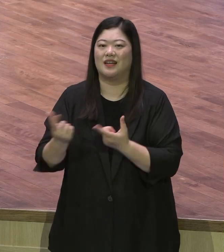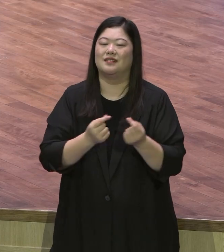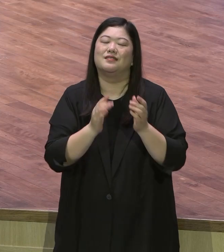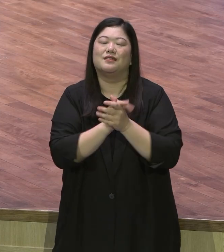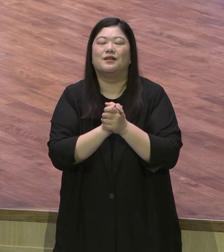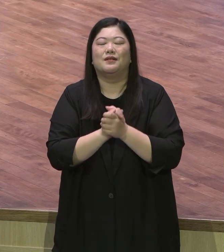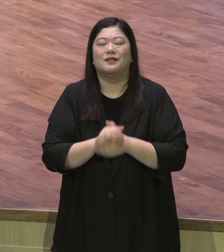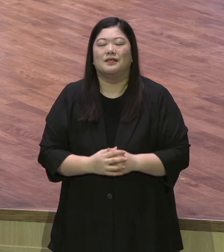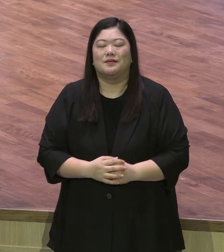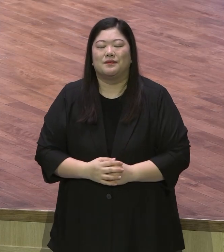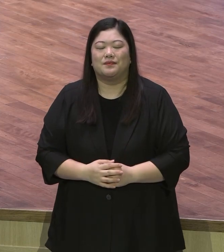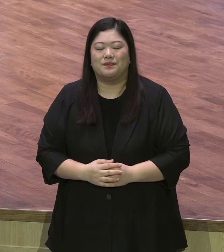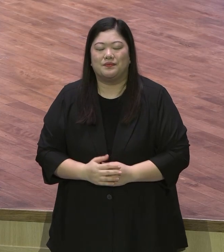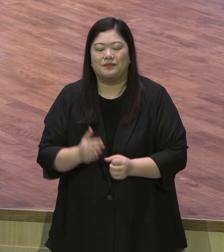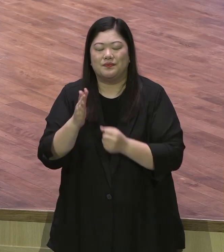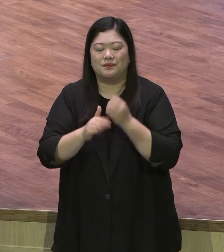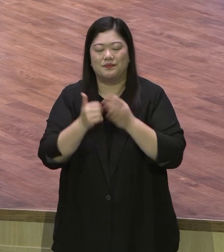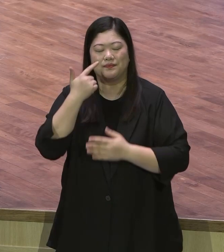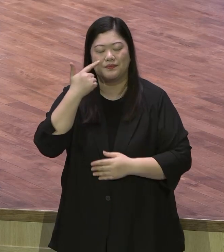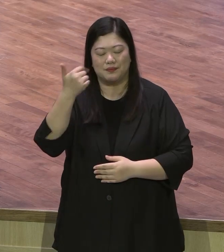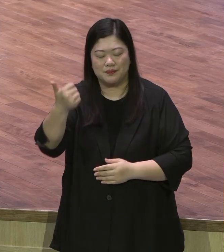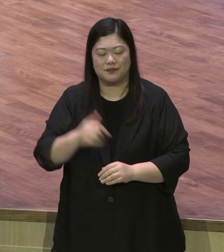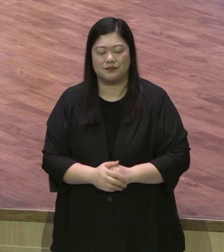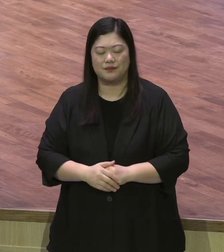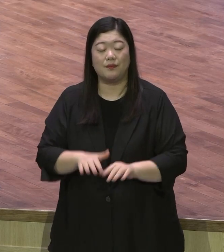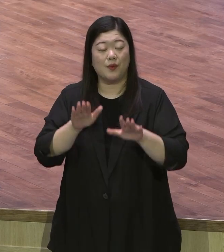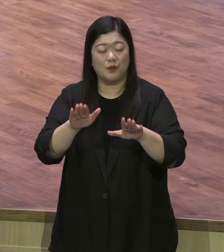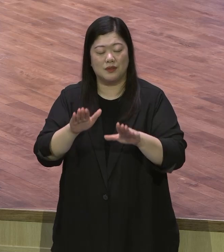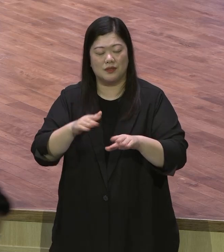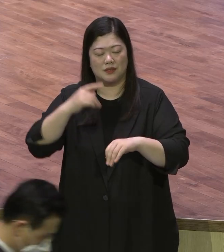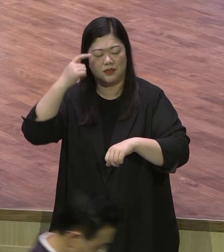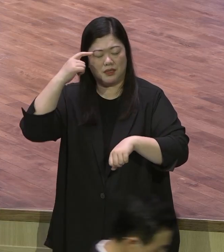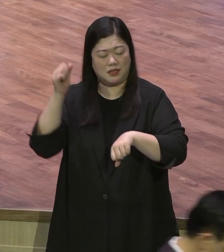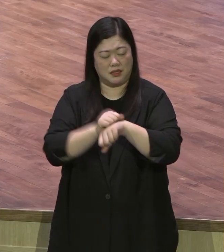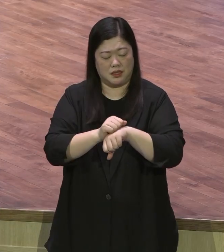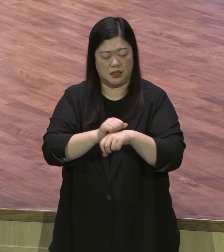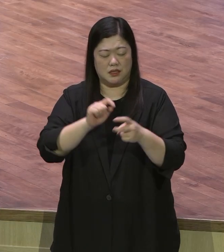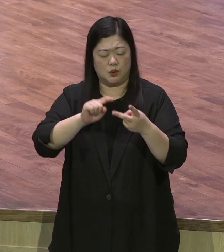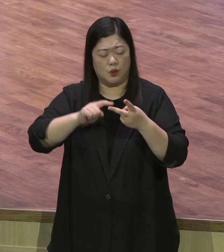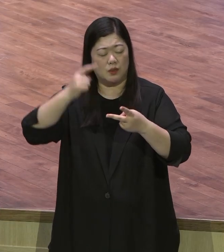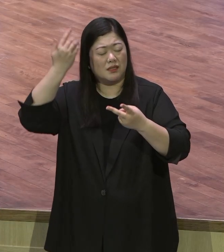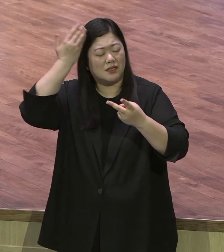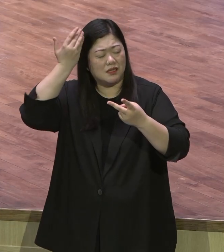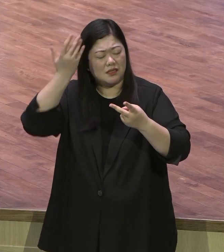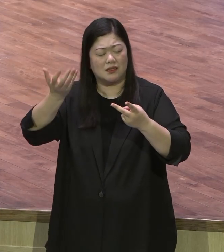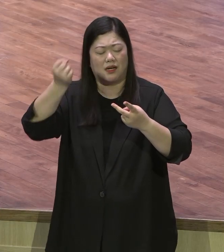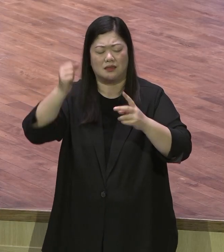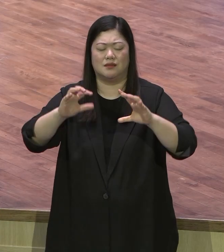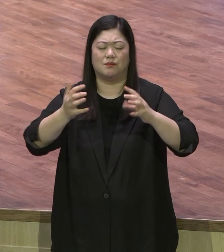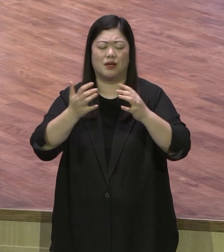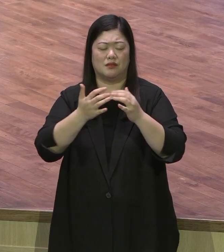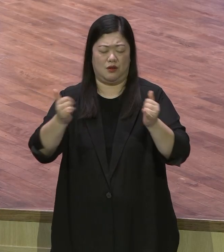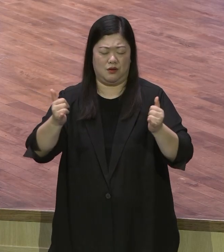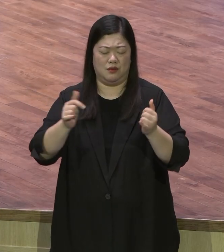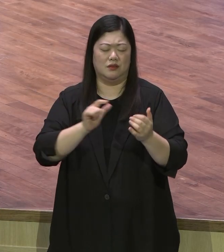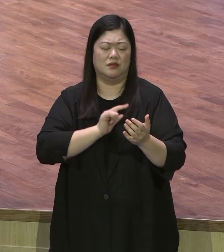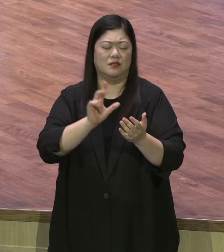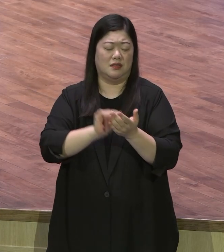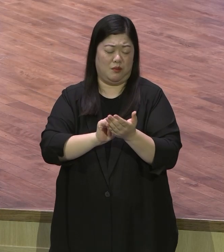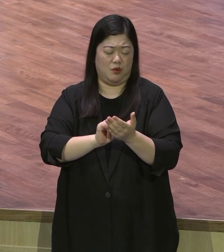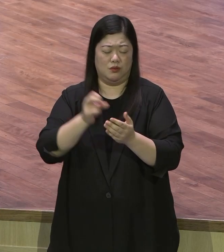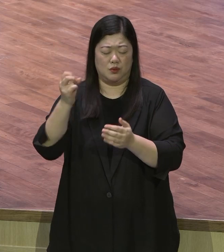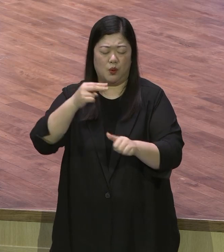기도합시다. 아버지 하나님, 오늘 지혜와 지식 있는 백성, 정말로 이 신명기